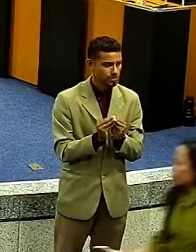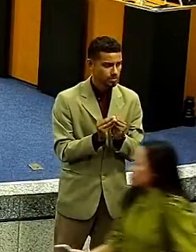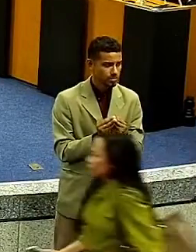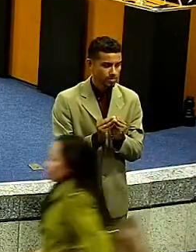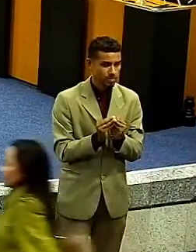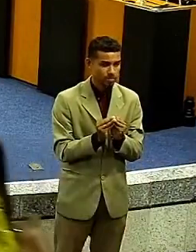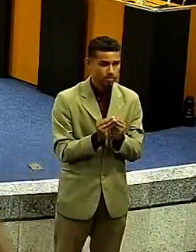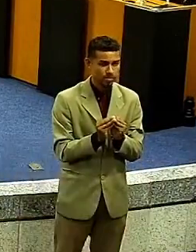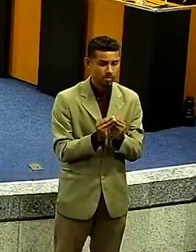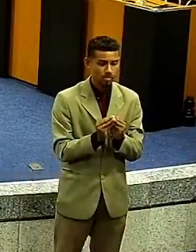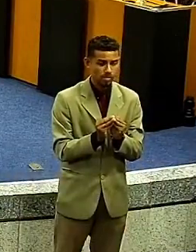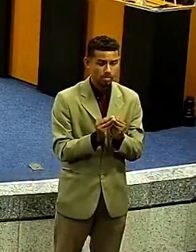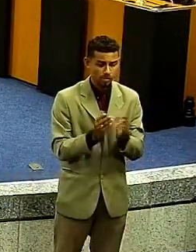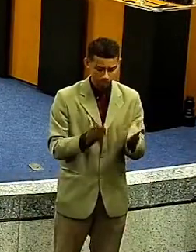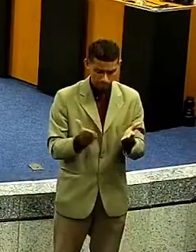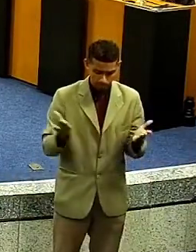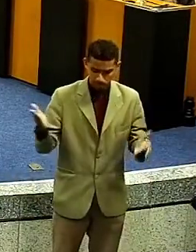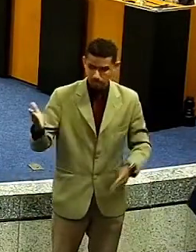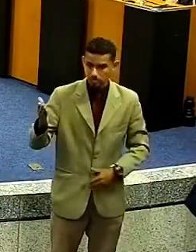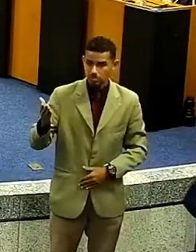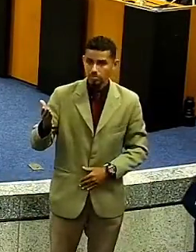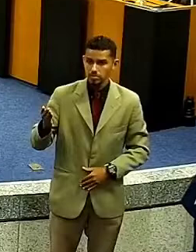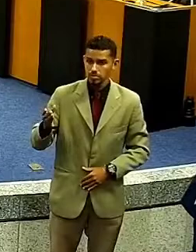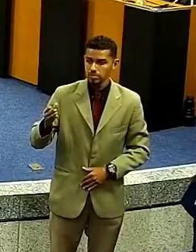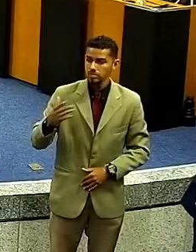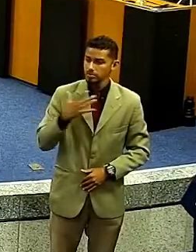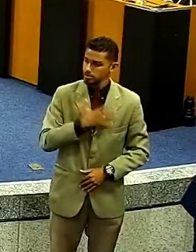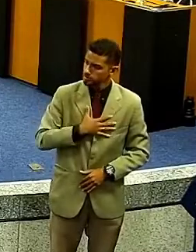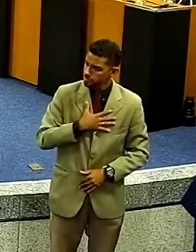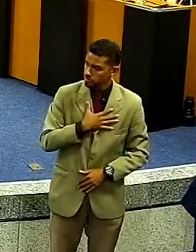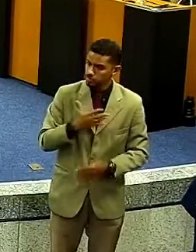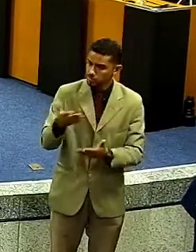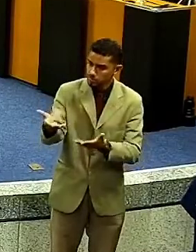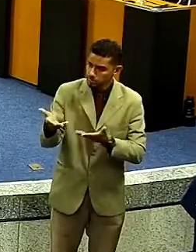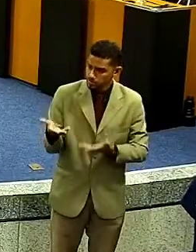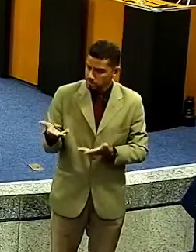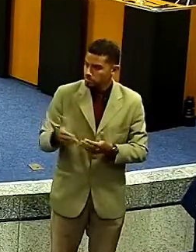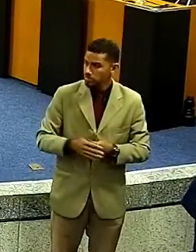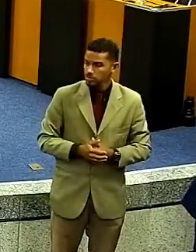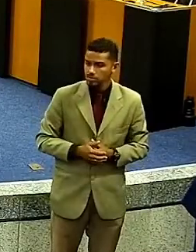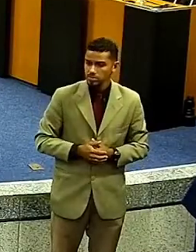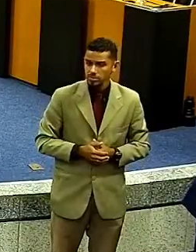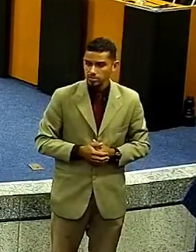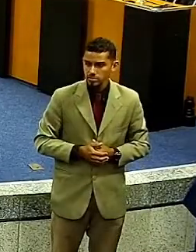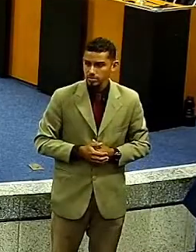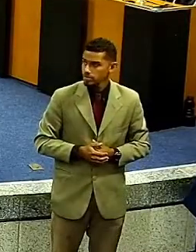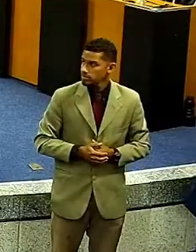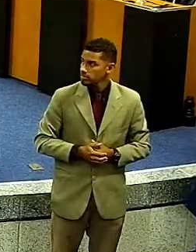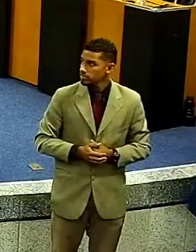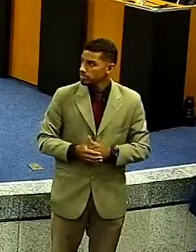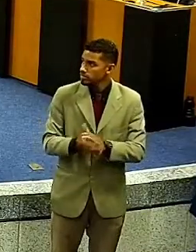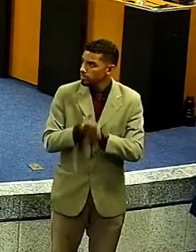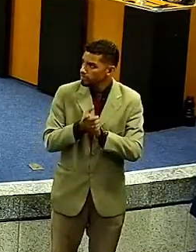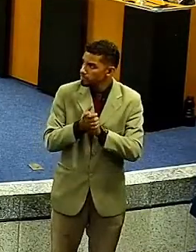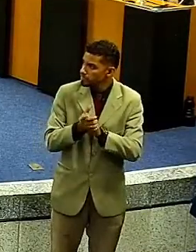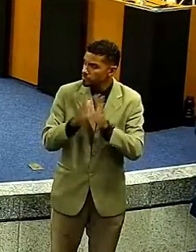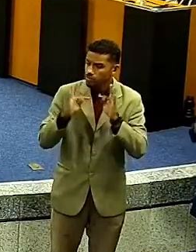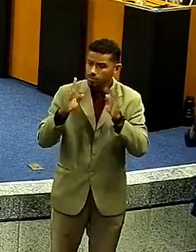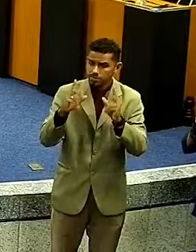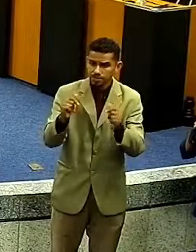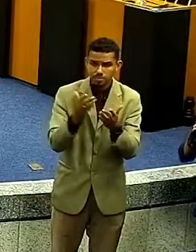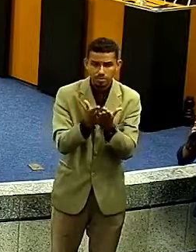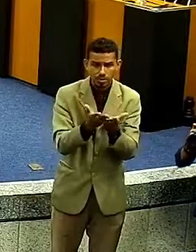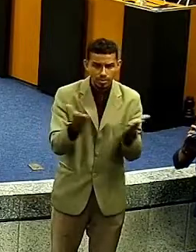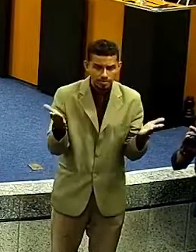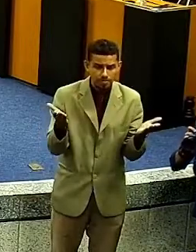breve Ministro Reinaldo prazer recebê-lo nessa casa cumprimento todos os presentes